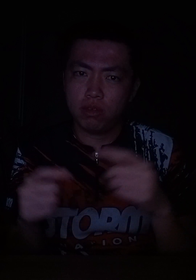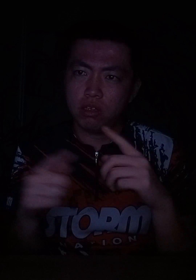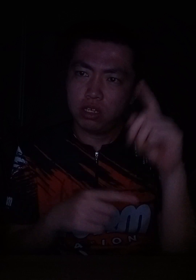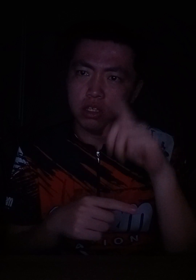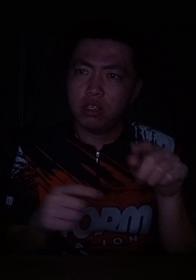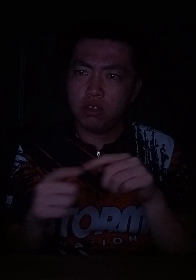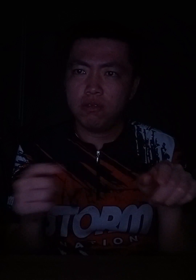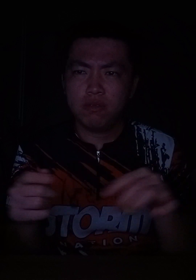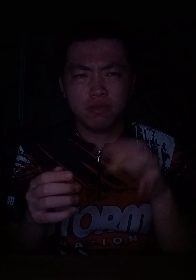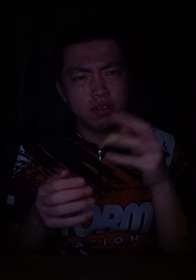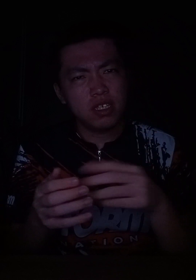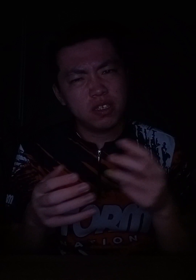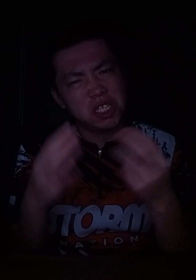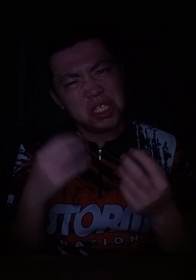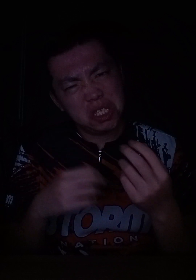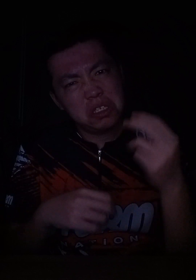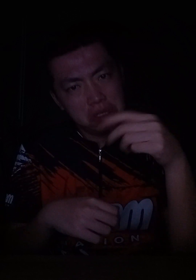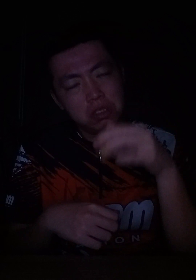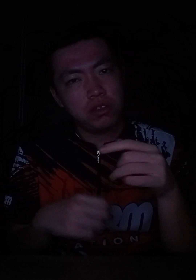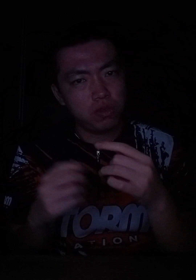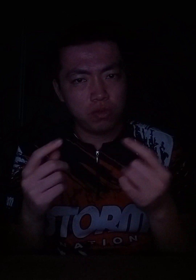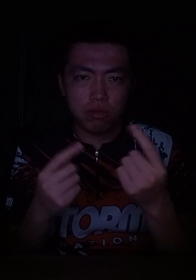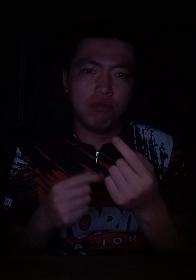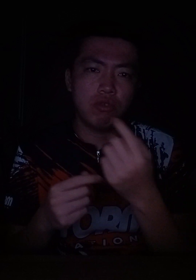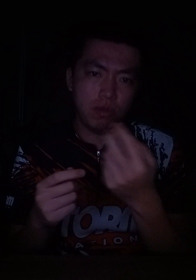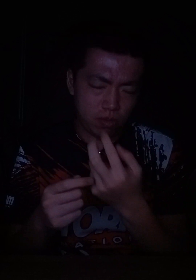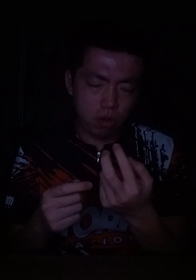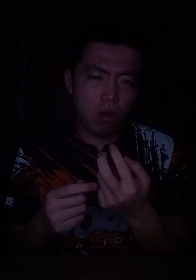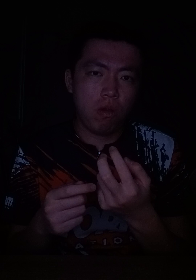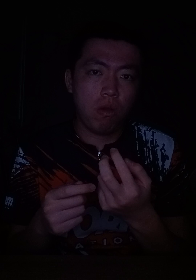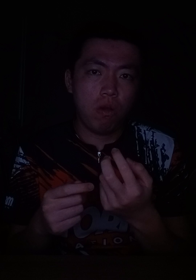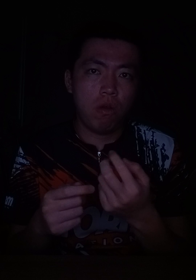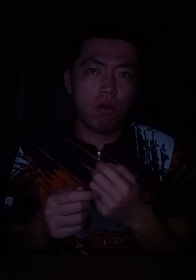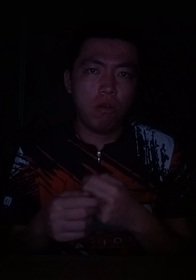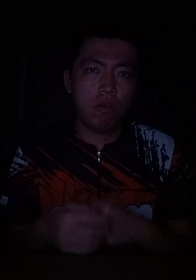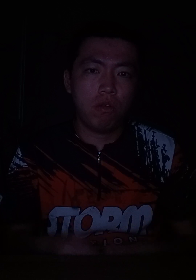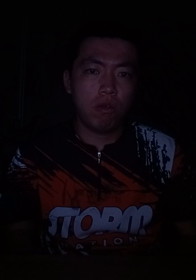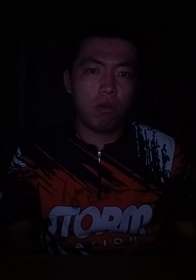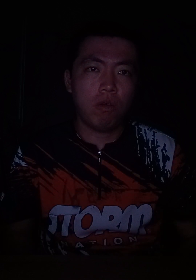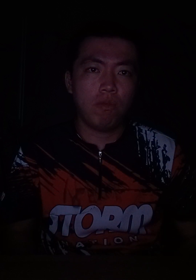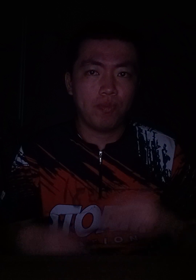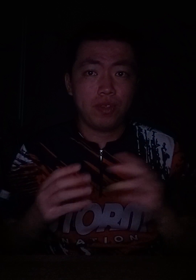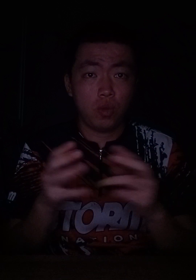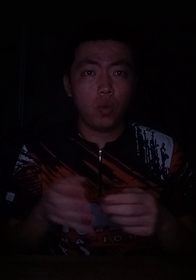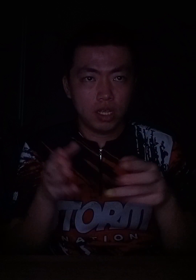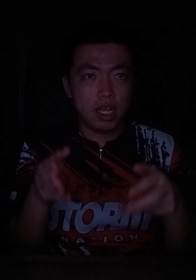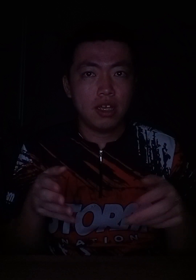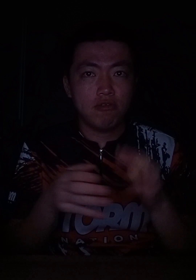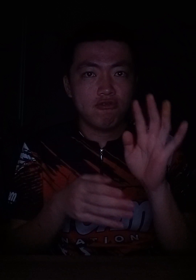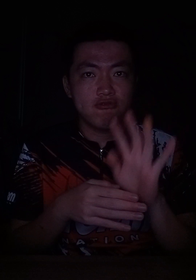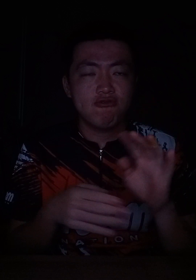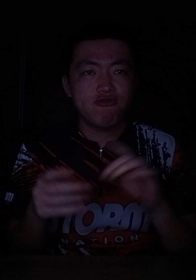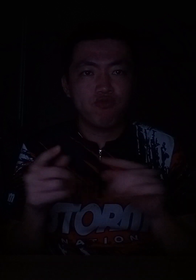것들이 상대적으로 조금 소외되면서 실제로 김포 골드라인의 경우 폭설이